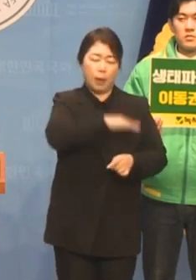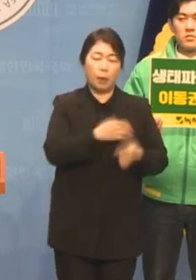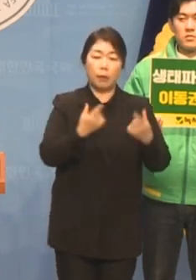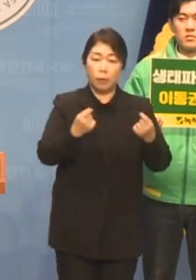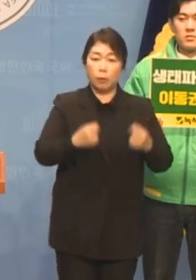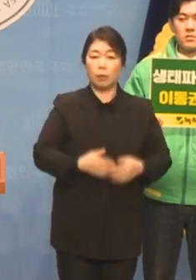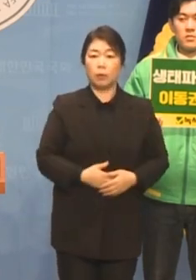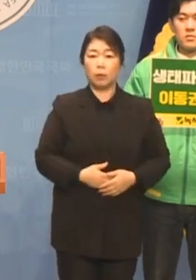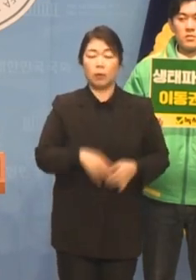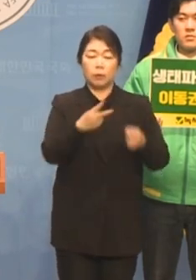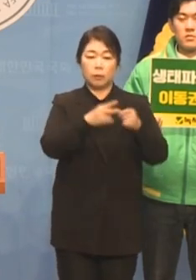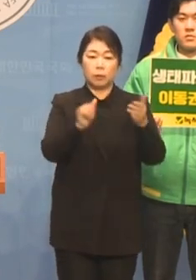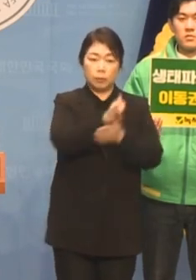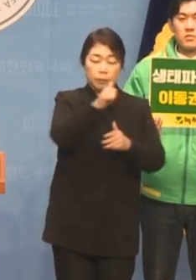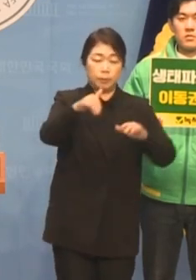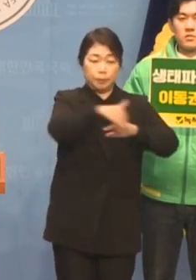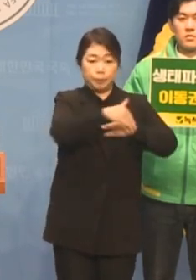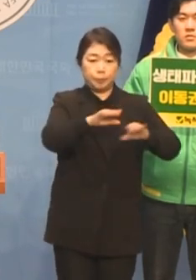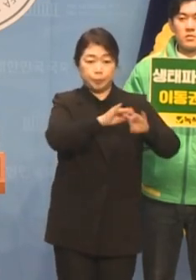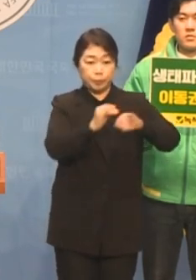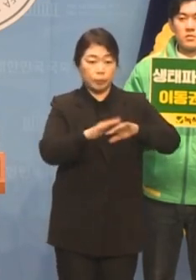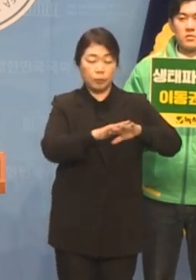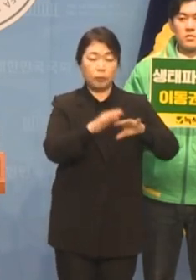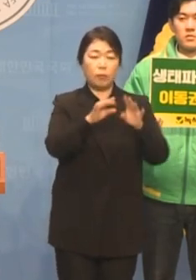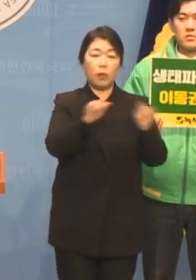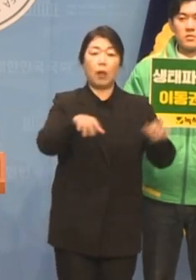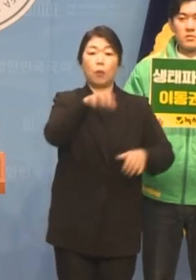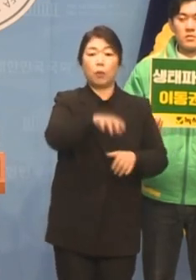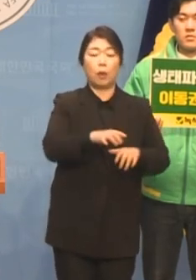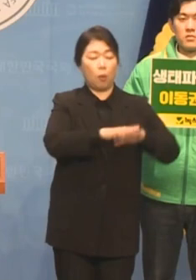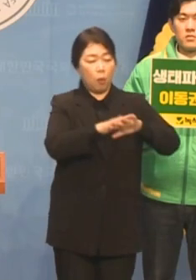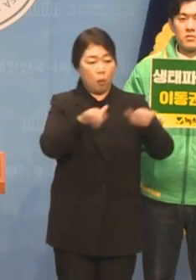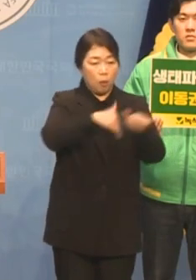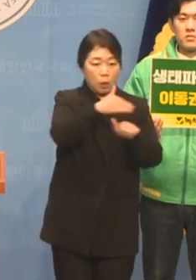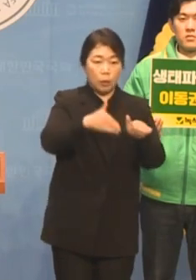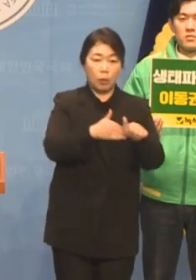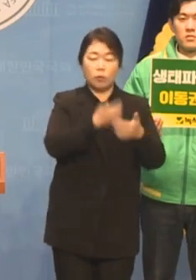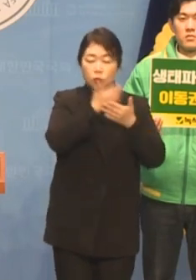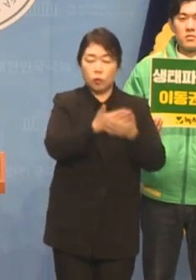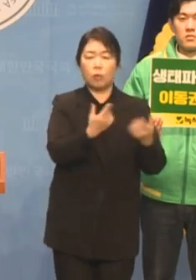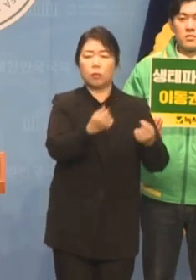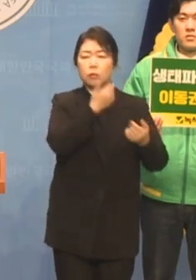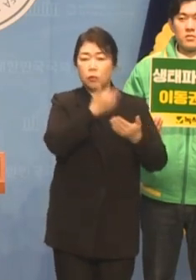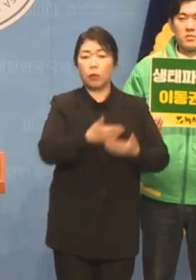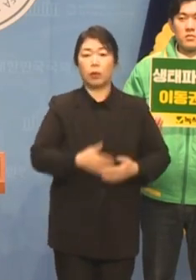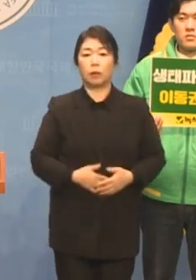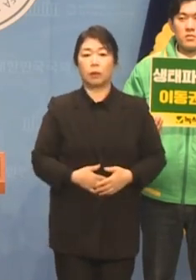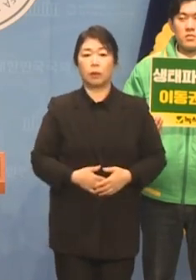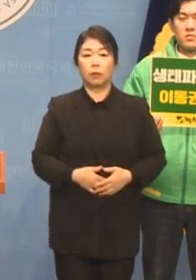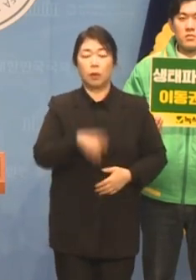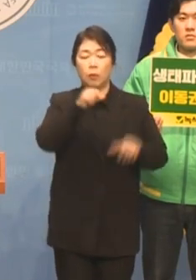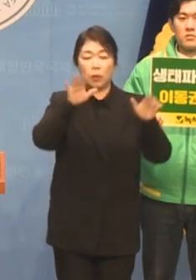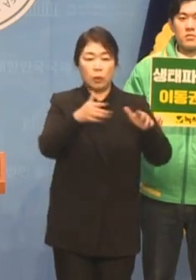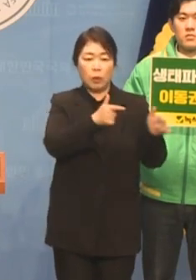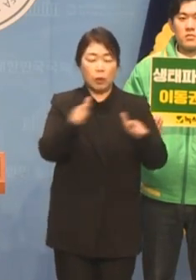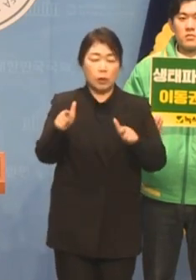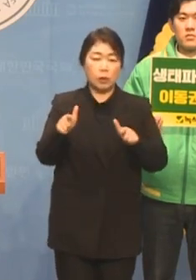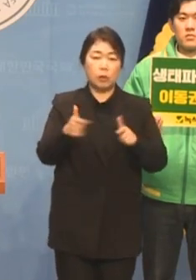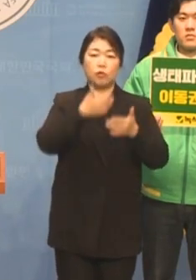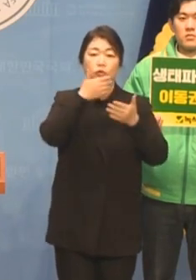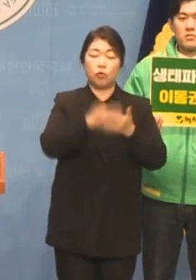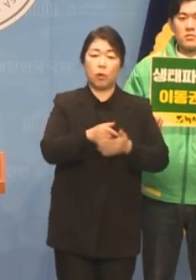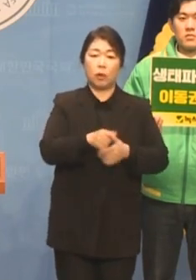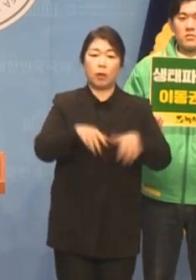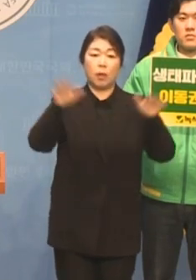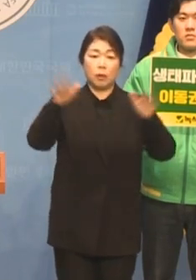되었고 제공항 예정 부지의 환경적 중요성은 큽니다 제공항 예정 부지에는 종달 하도 오조리 등 주요